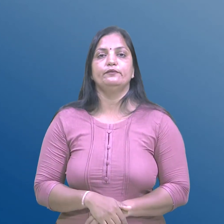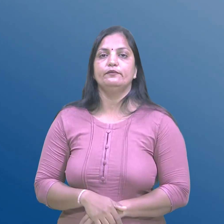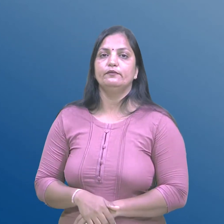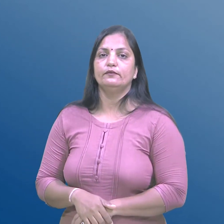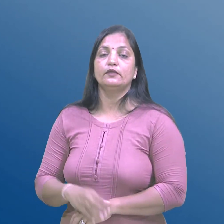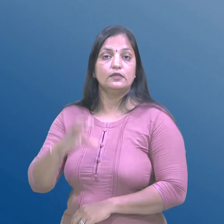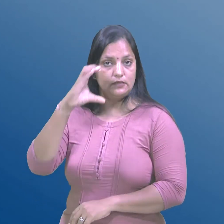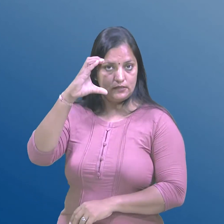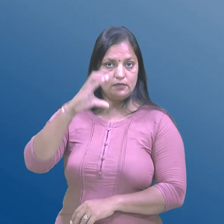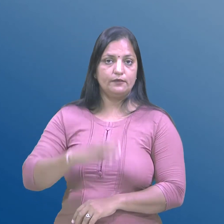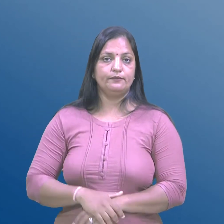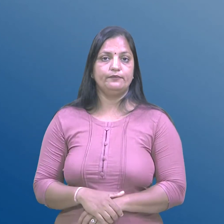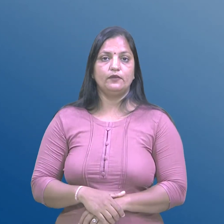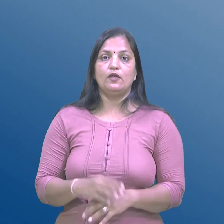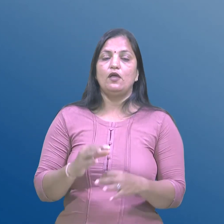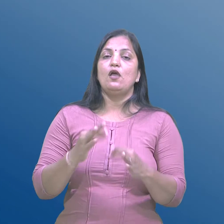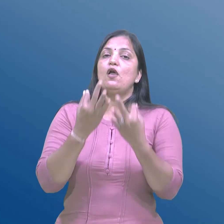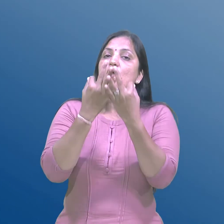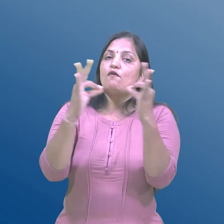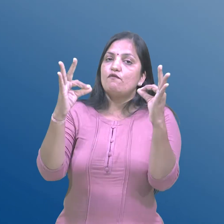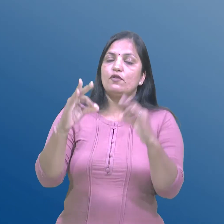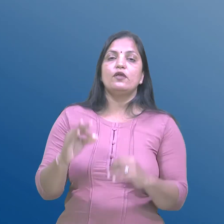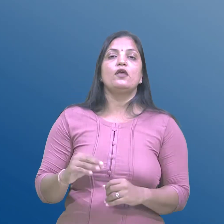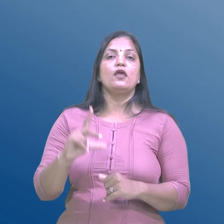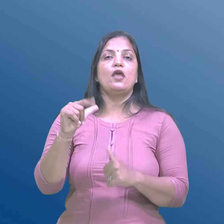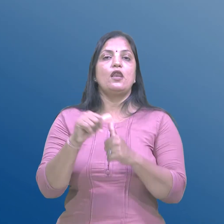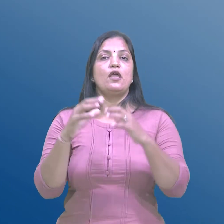સી મફત કાનૂની સહાય મેળવવાનો અધિકાર.